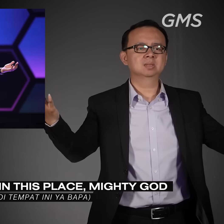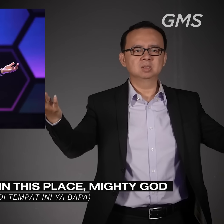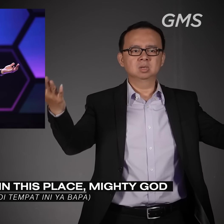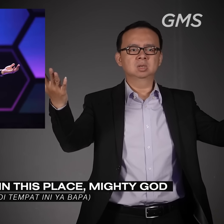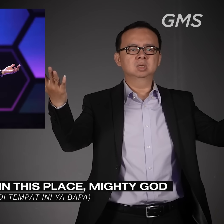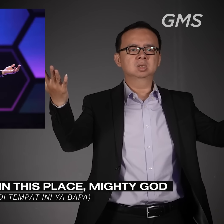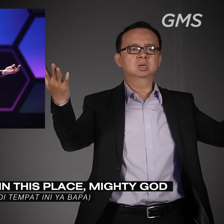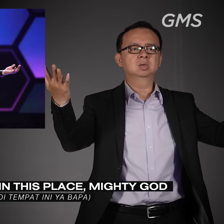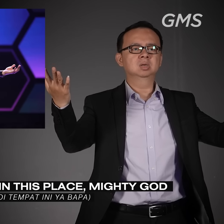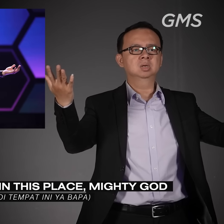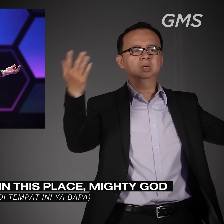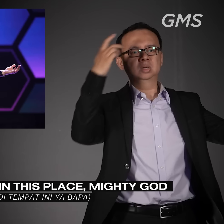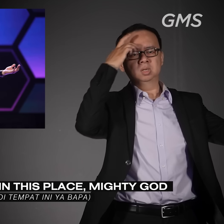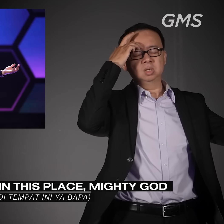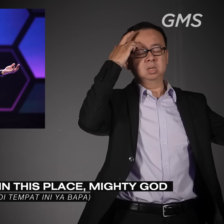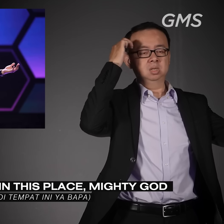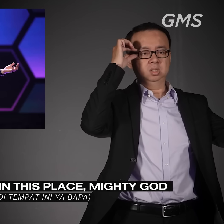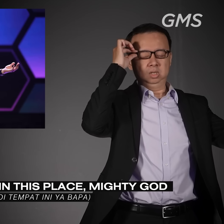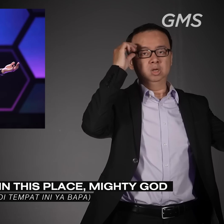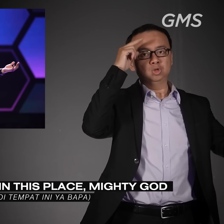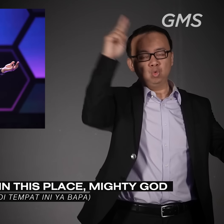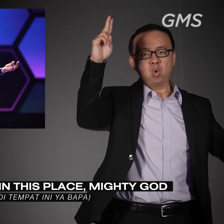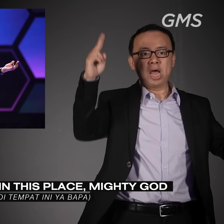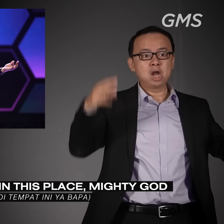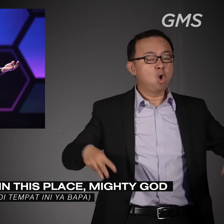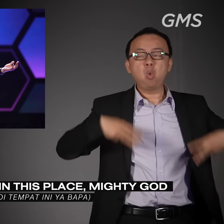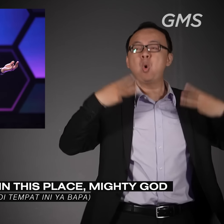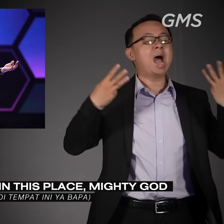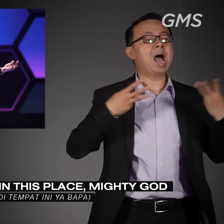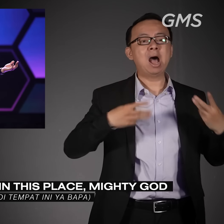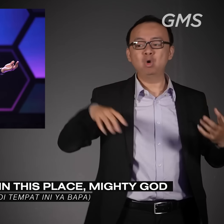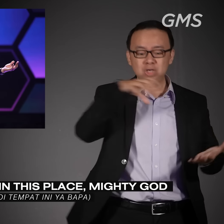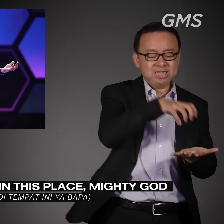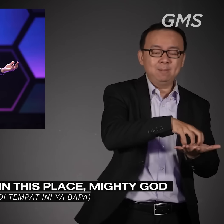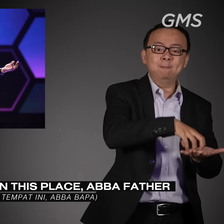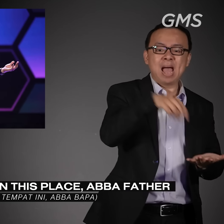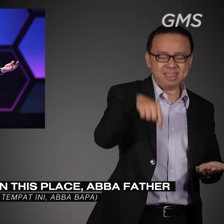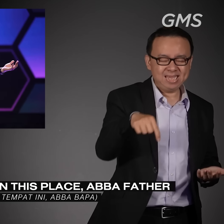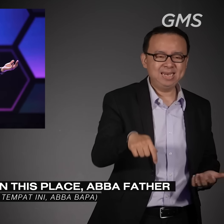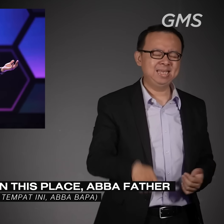You are awesome in this place, mighty God.